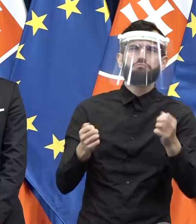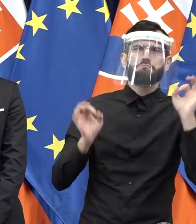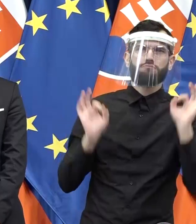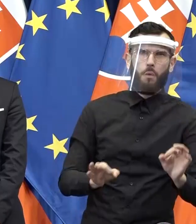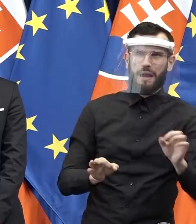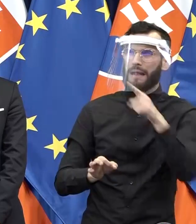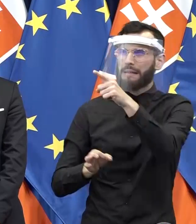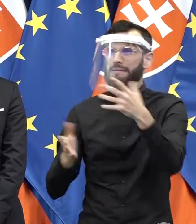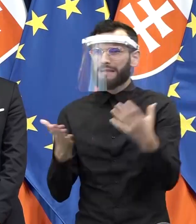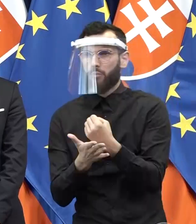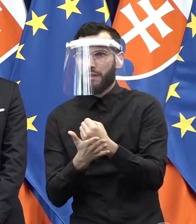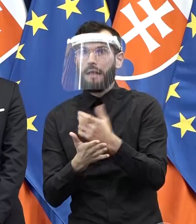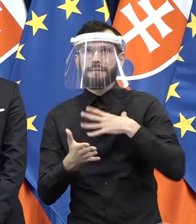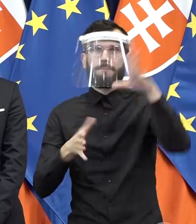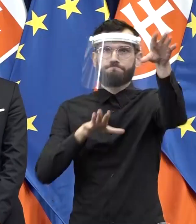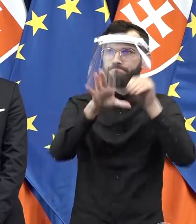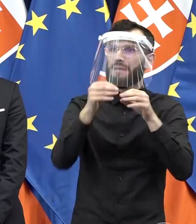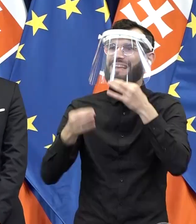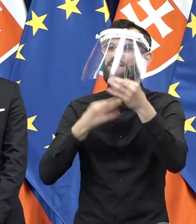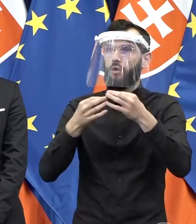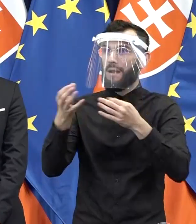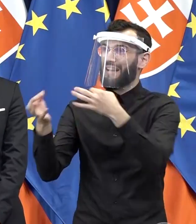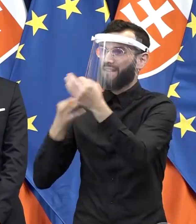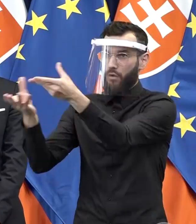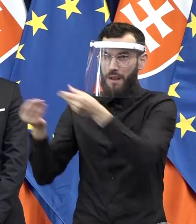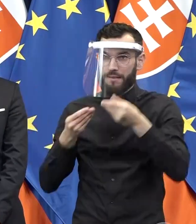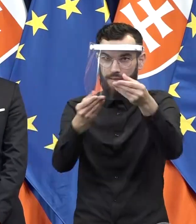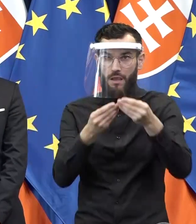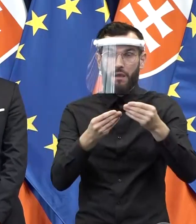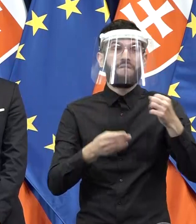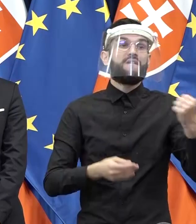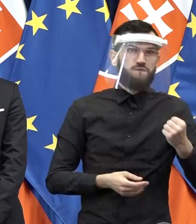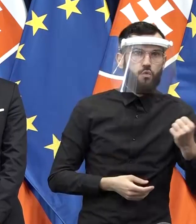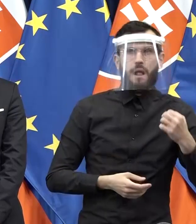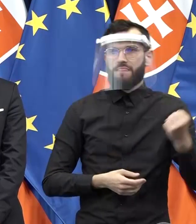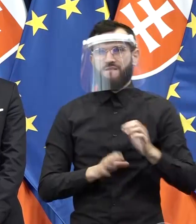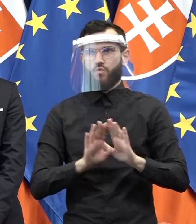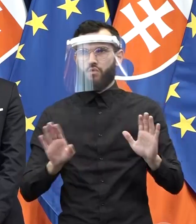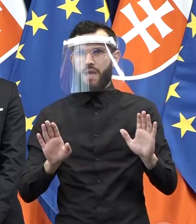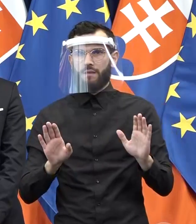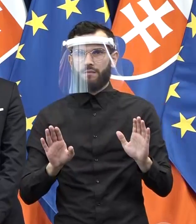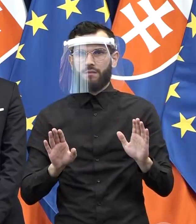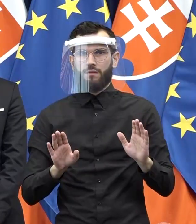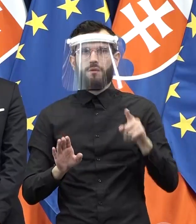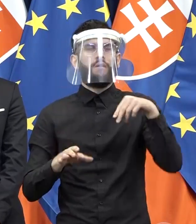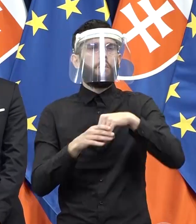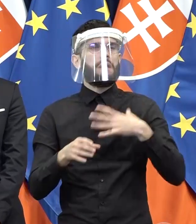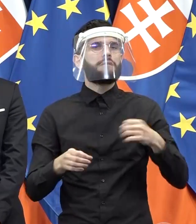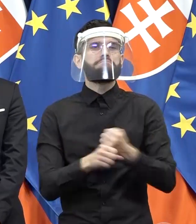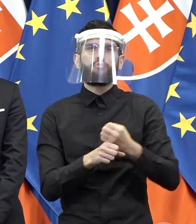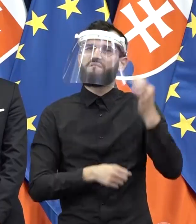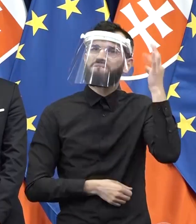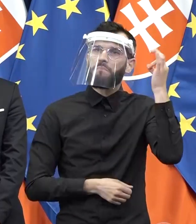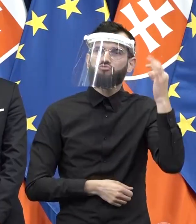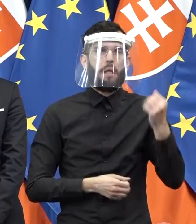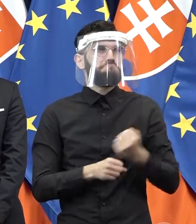krajiny, kde to nezvládajú, aby sme vedeli, ktoré opatrenia fungujú a ktoré nefungujú. Inak povedané, aby sme zbytočne nevymyšľali